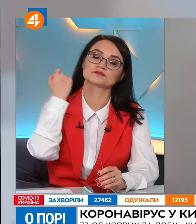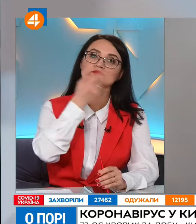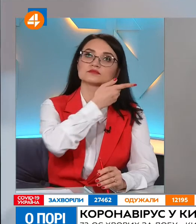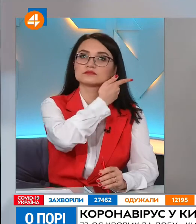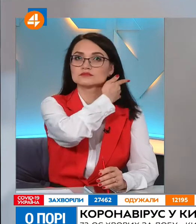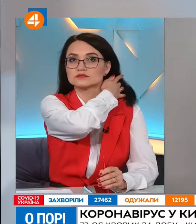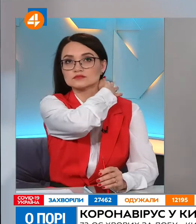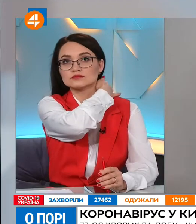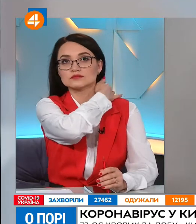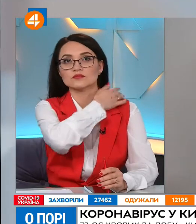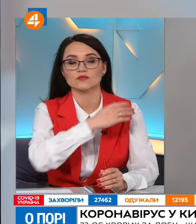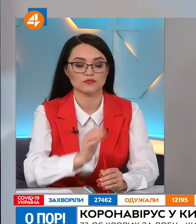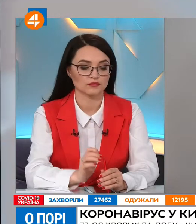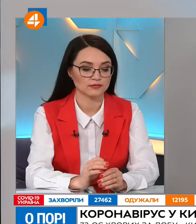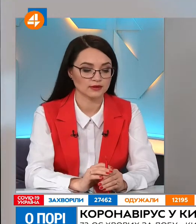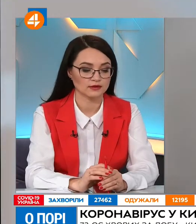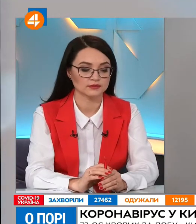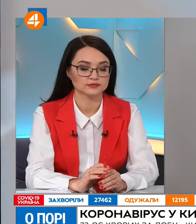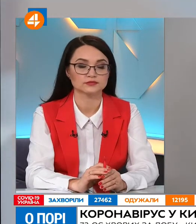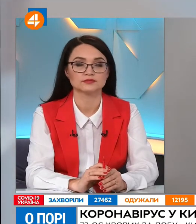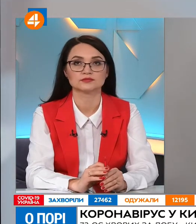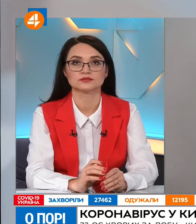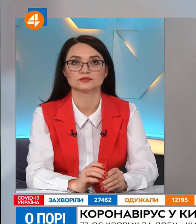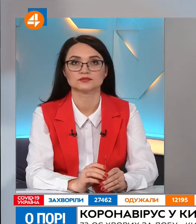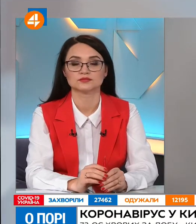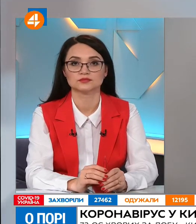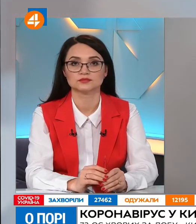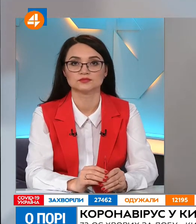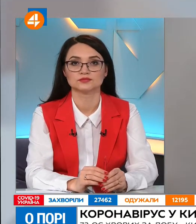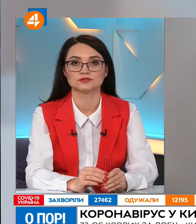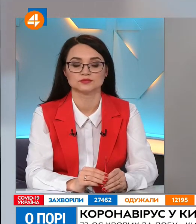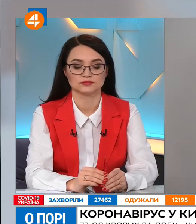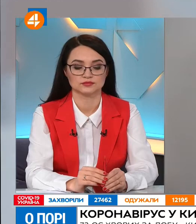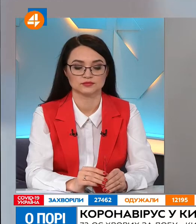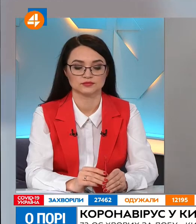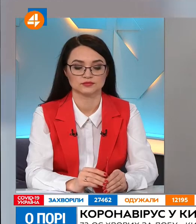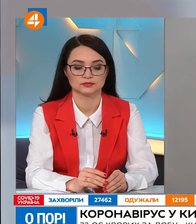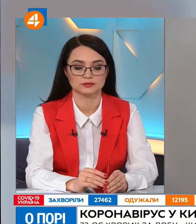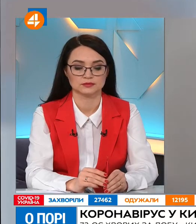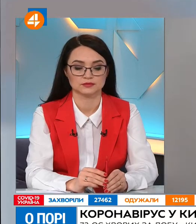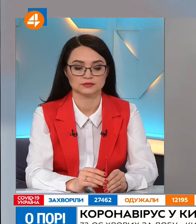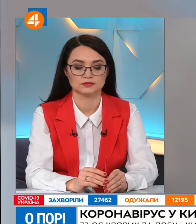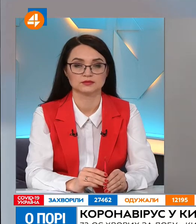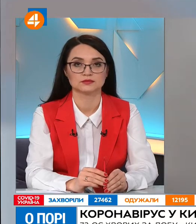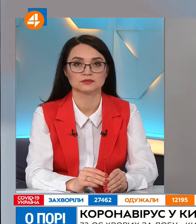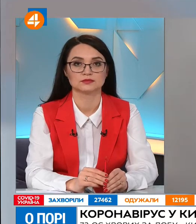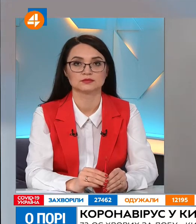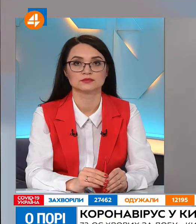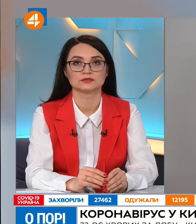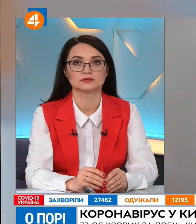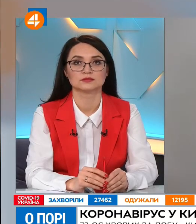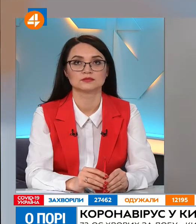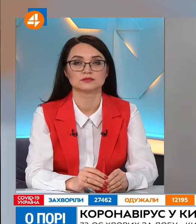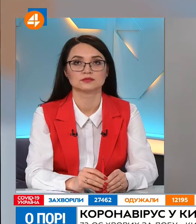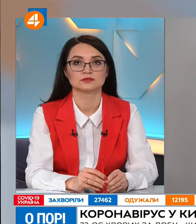охорона здоров'я стала галуззю, де є багато різних таких розслідувачів,